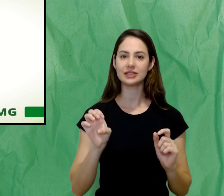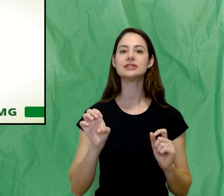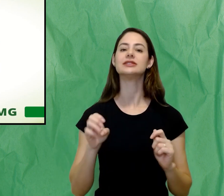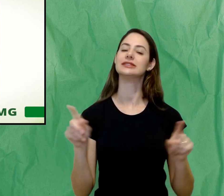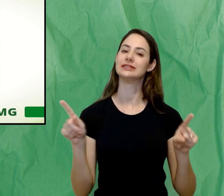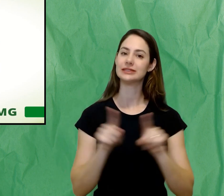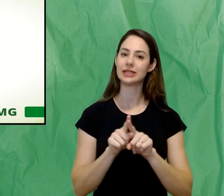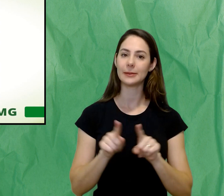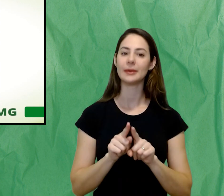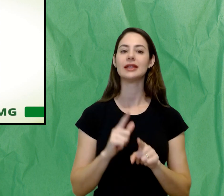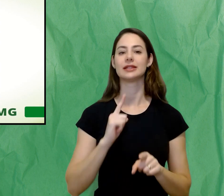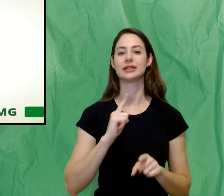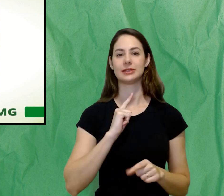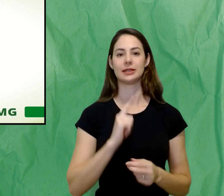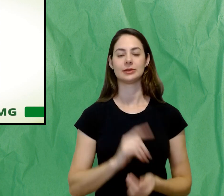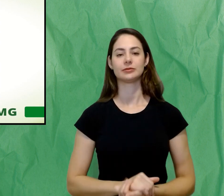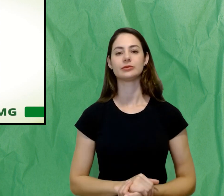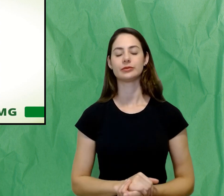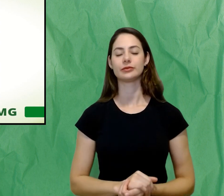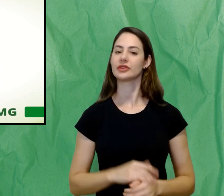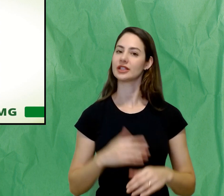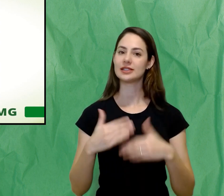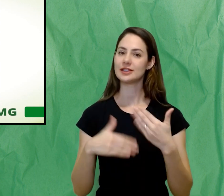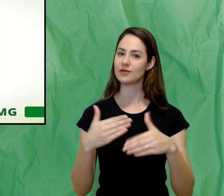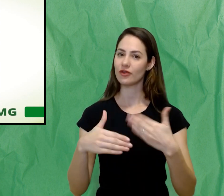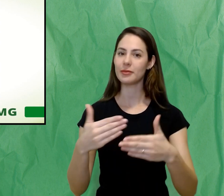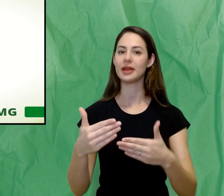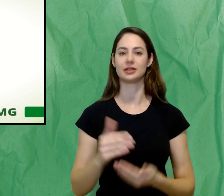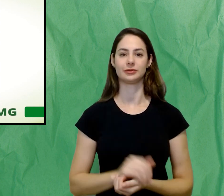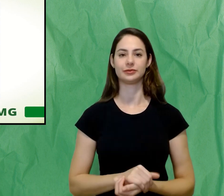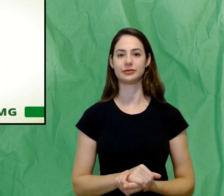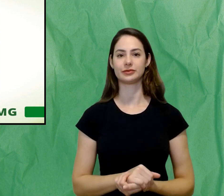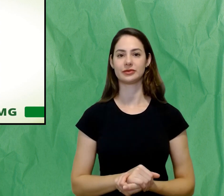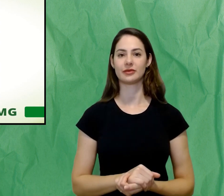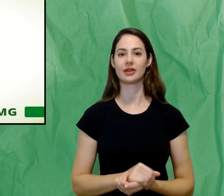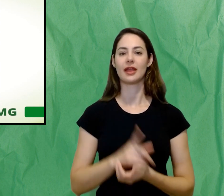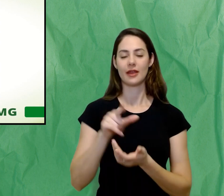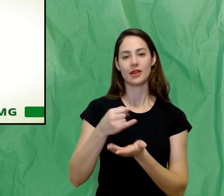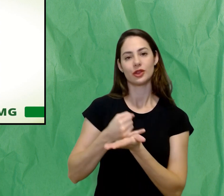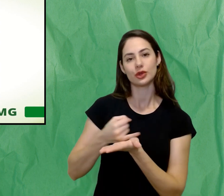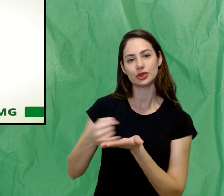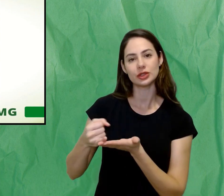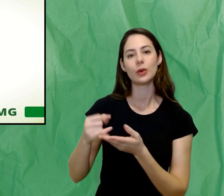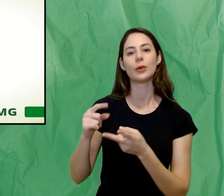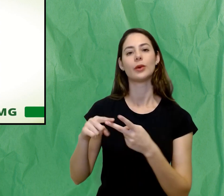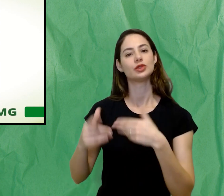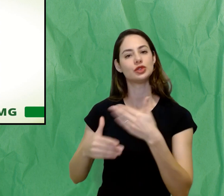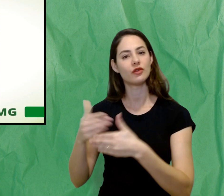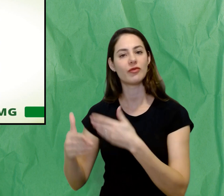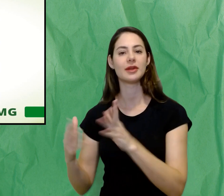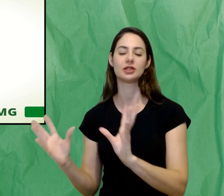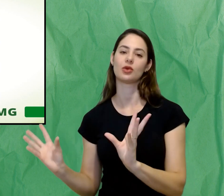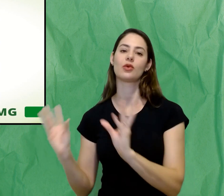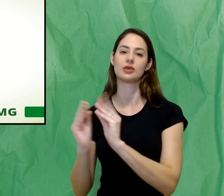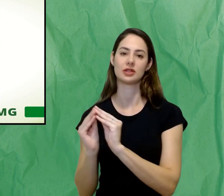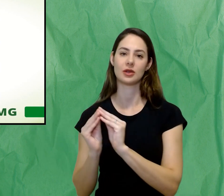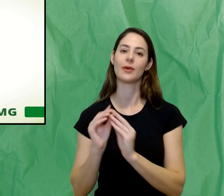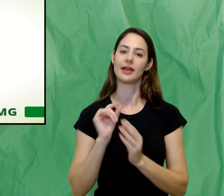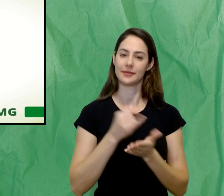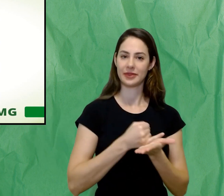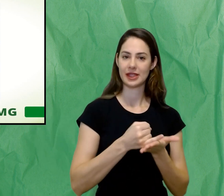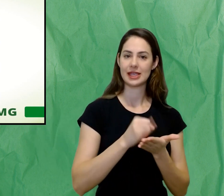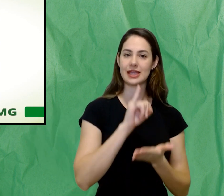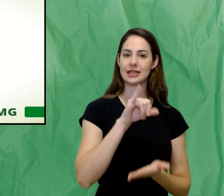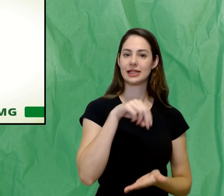nós temos a parte de desenvolvimento, né, começando pela introdução, o desenvolvimento e a conclusão. A